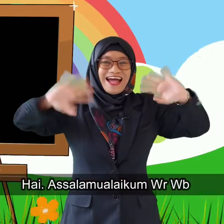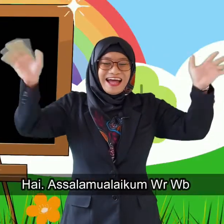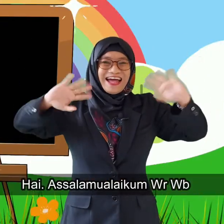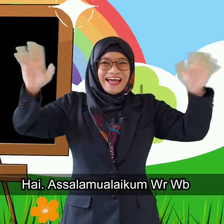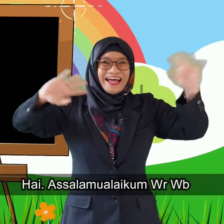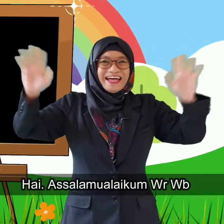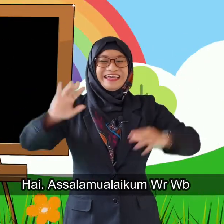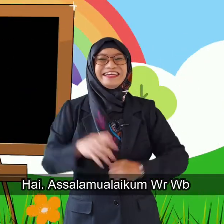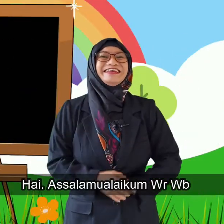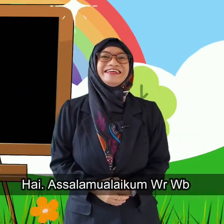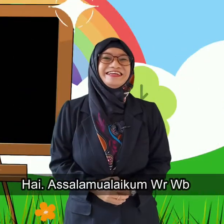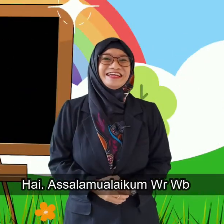Hai,